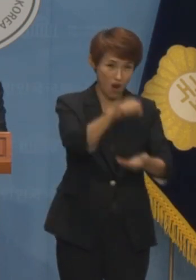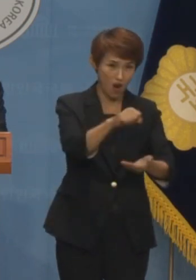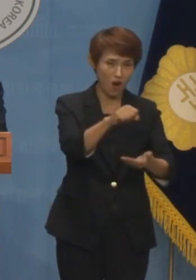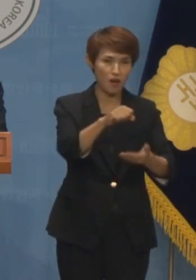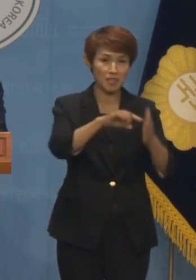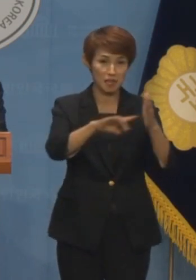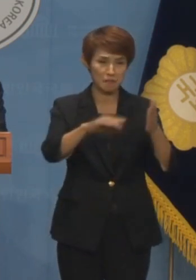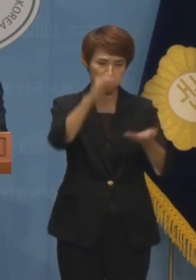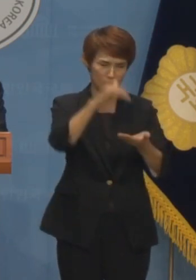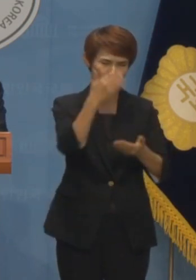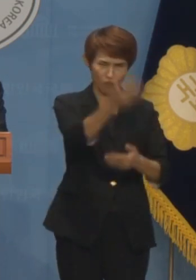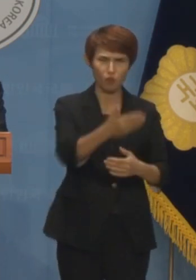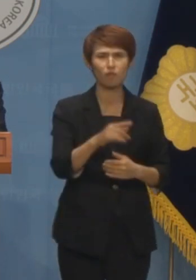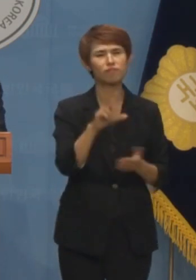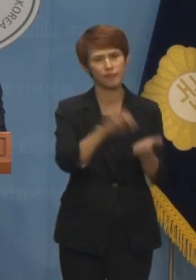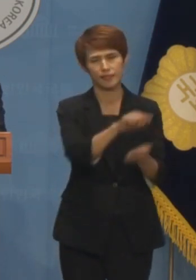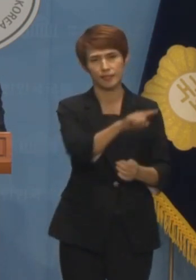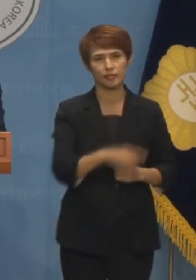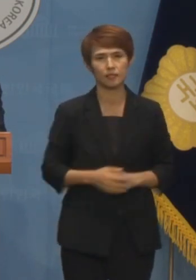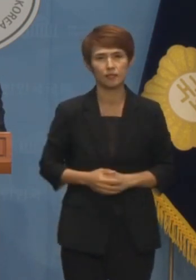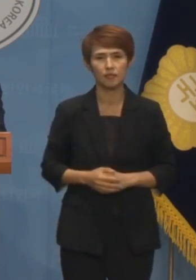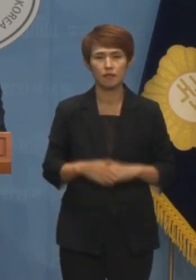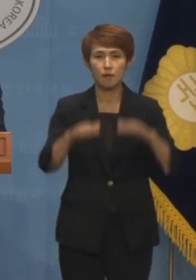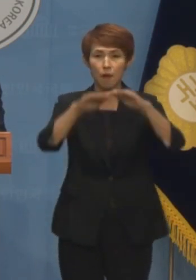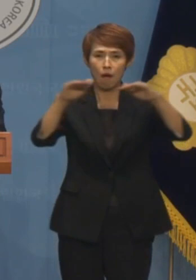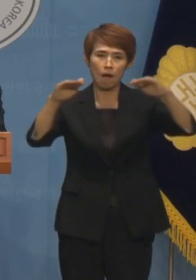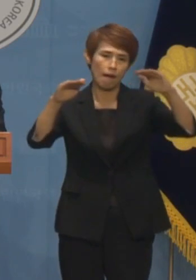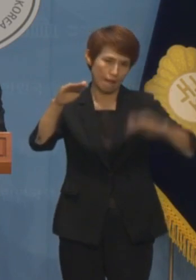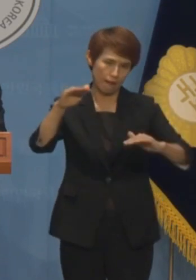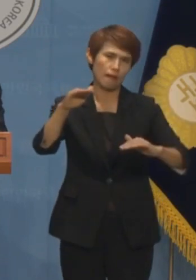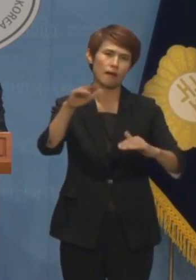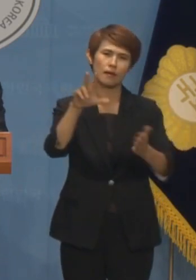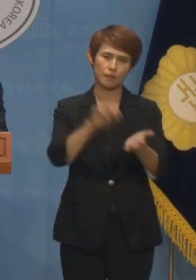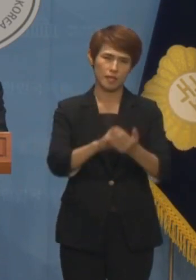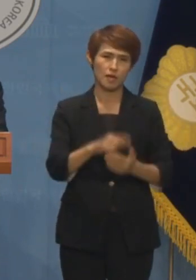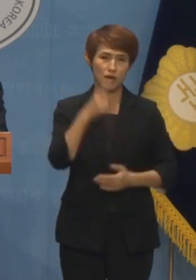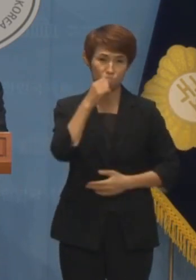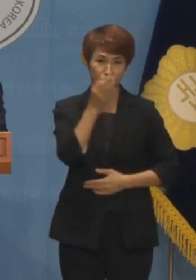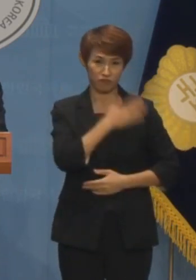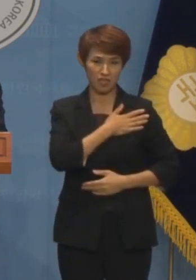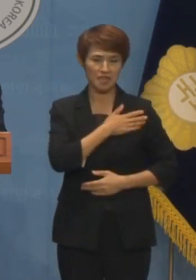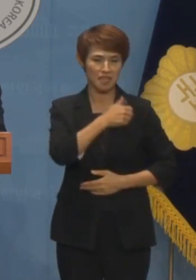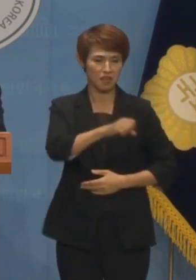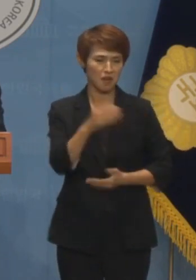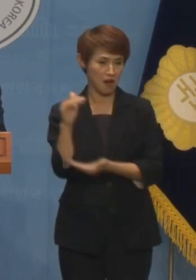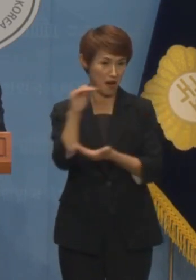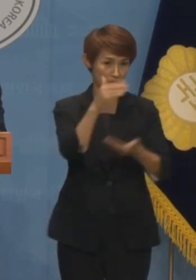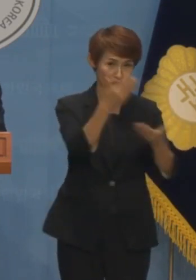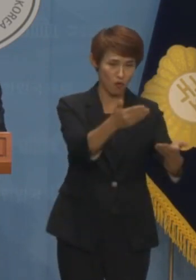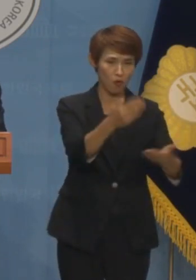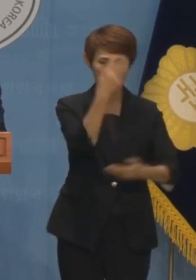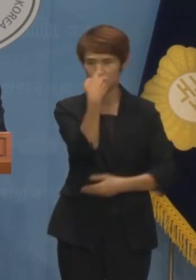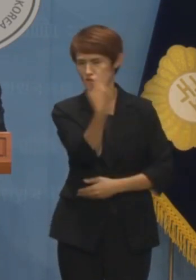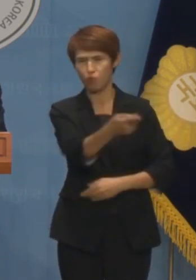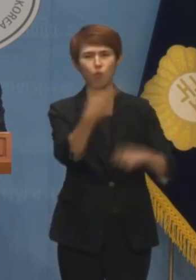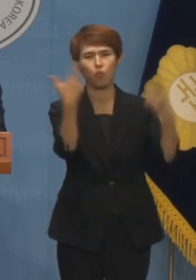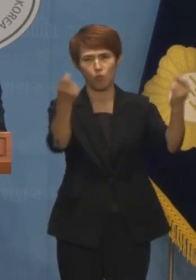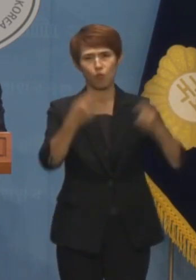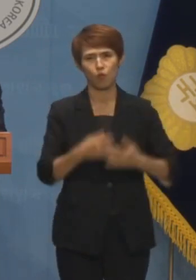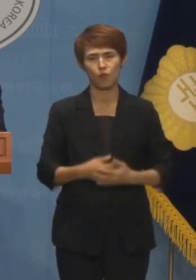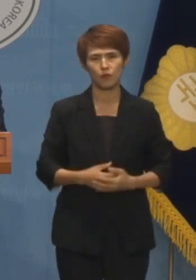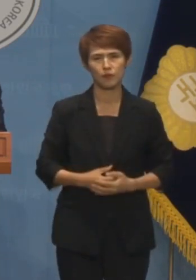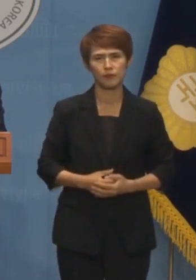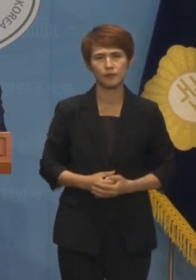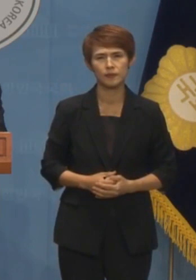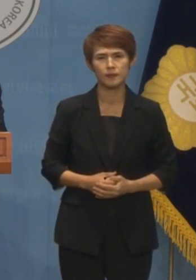사회의 가장 큰 문제인 불평등을 더욱 심화시키는 부의 대물림을 대놓고 용인하겠다는 셈입니다.